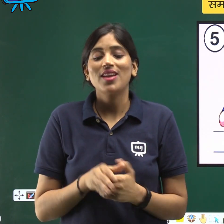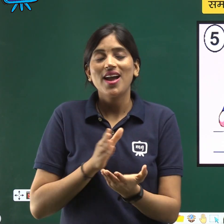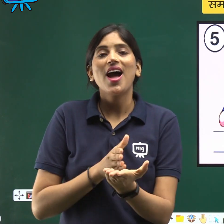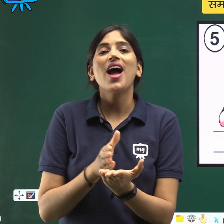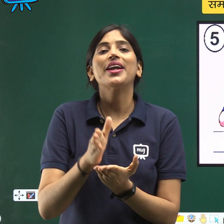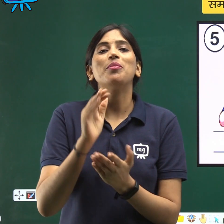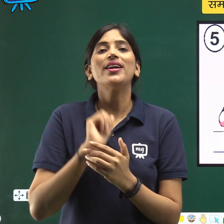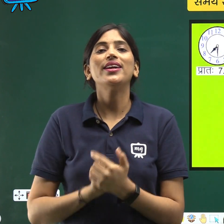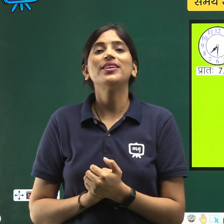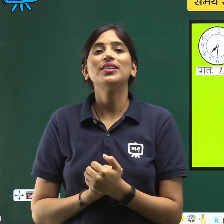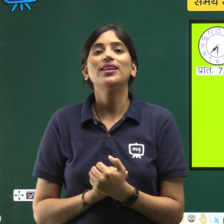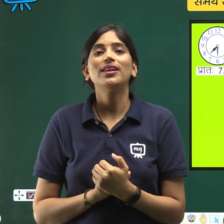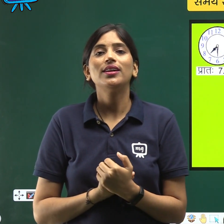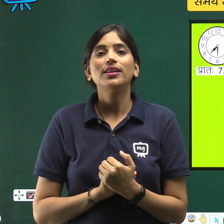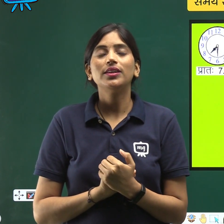आगे बढ़ें।